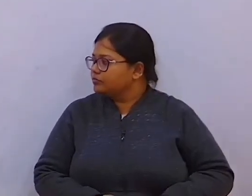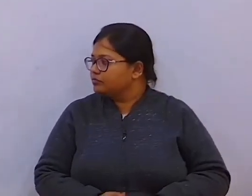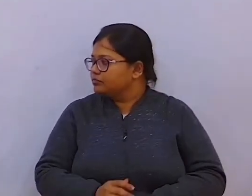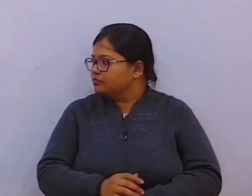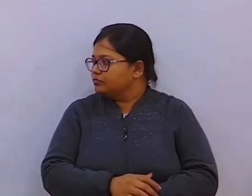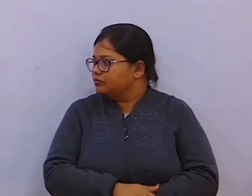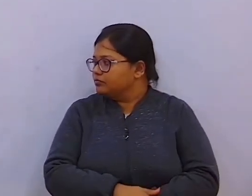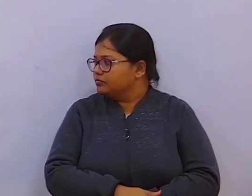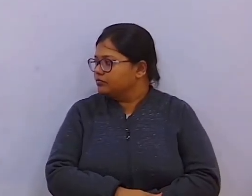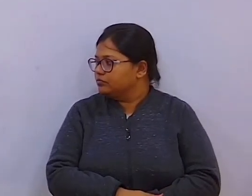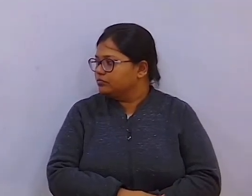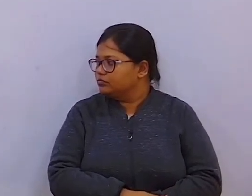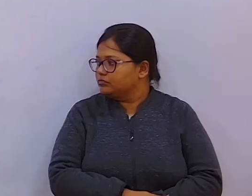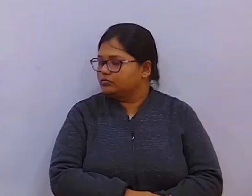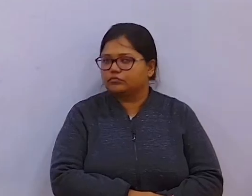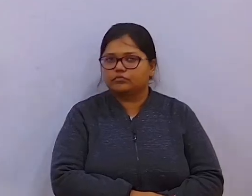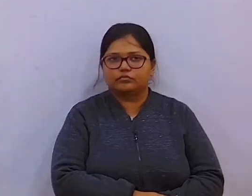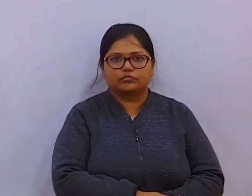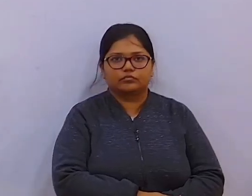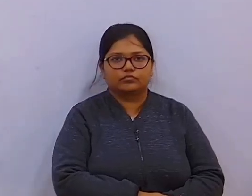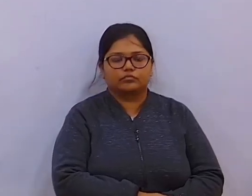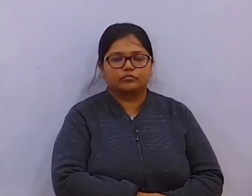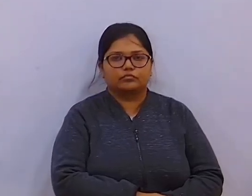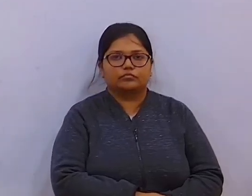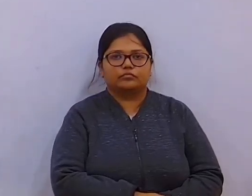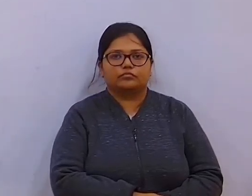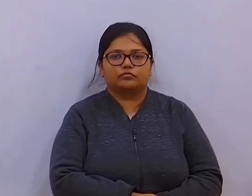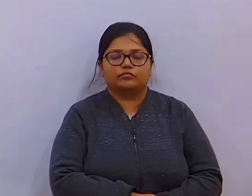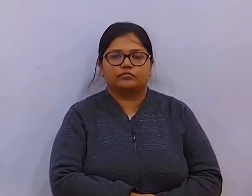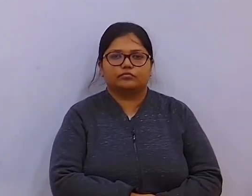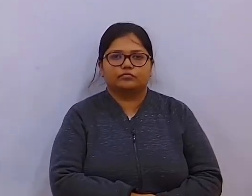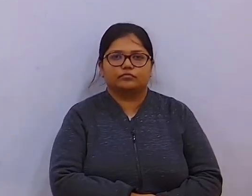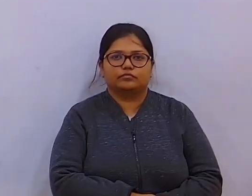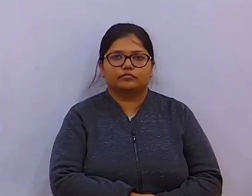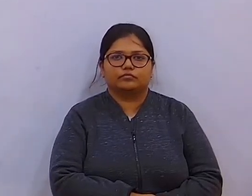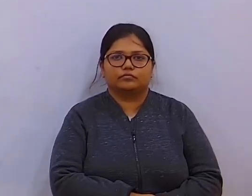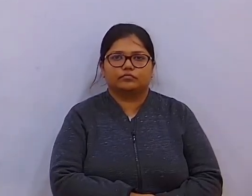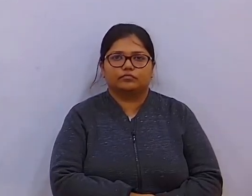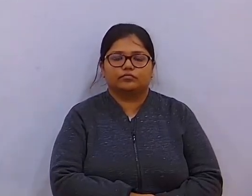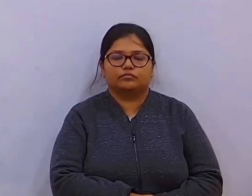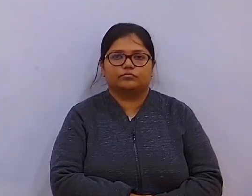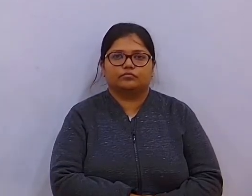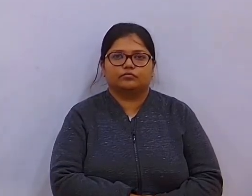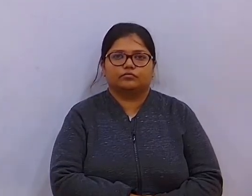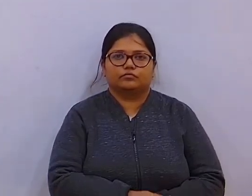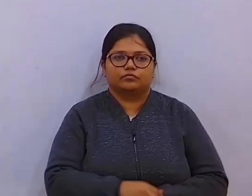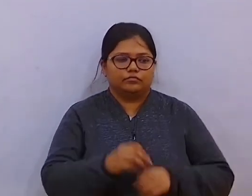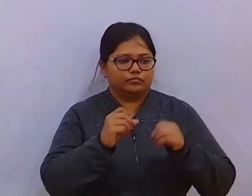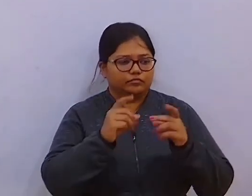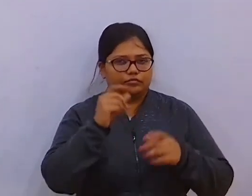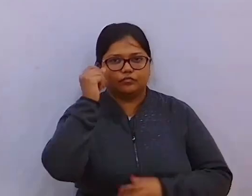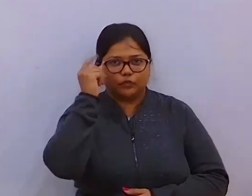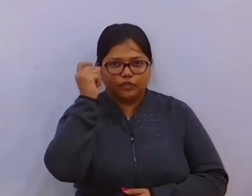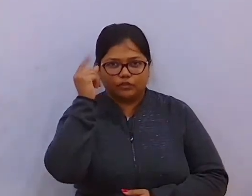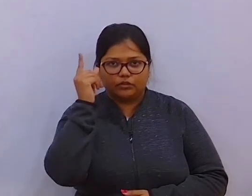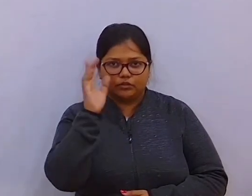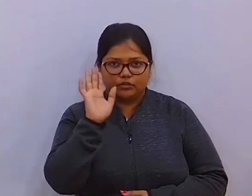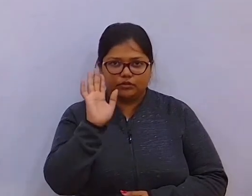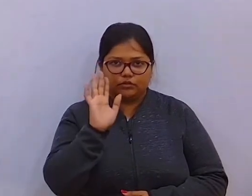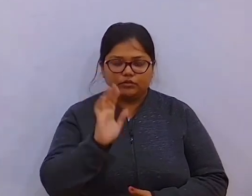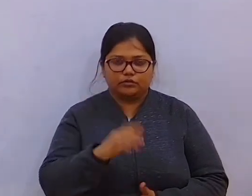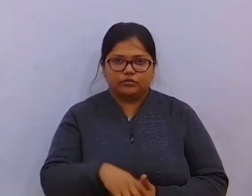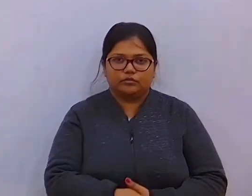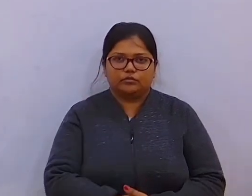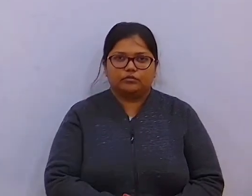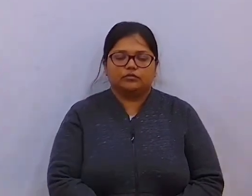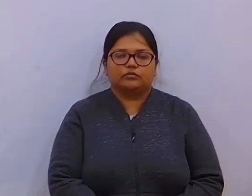वाली पवने हैं वो दक्षिण से उत्तर की ओर आती है, ऑपोजिट आ रही है। समझ में आ रहा है क्या ये चीज है?